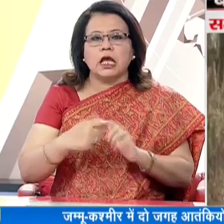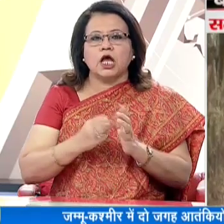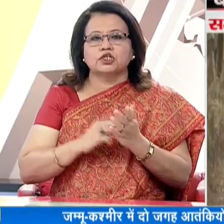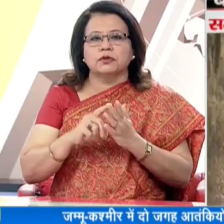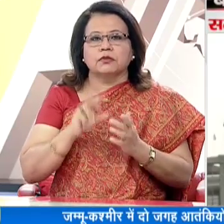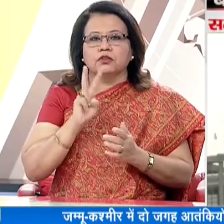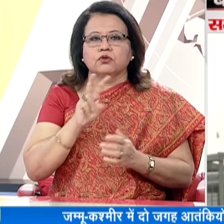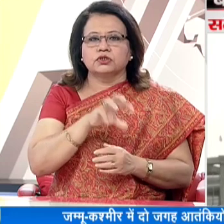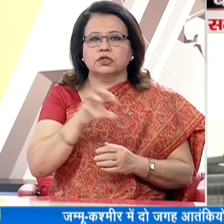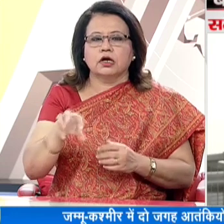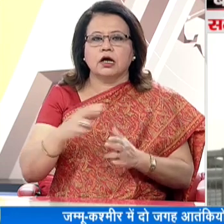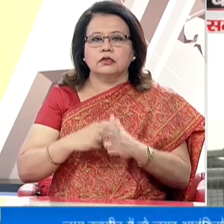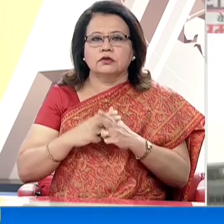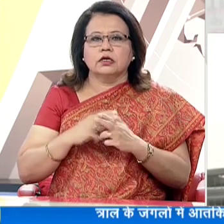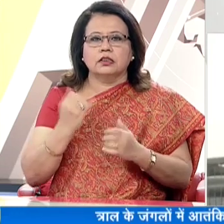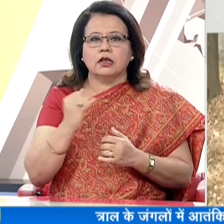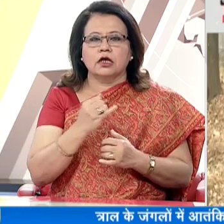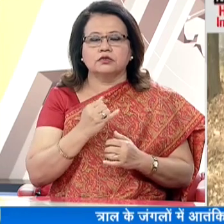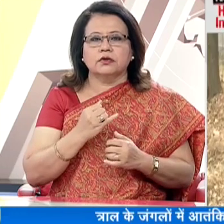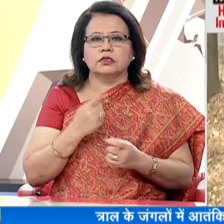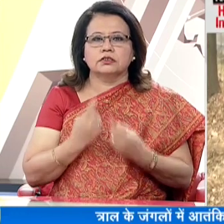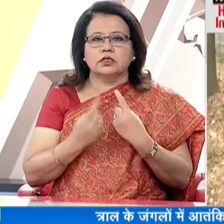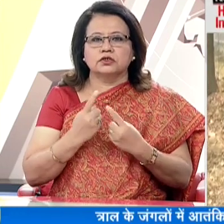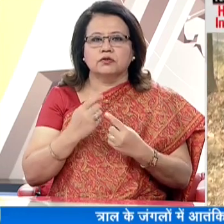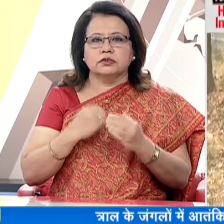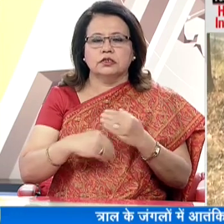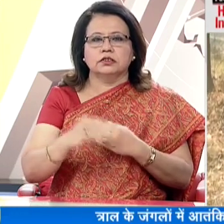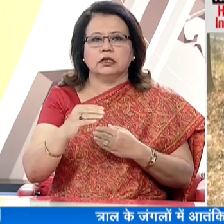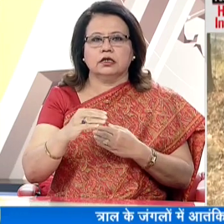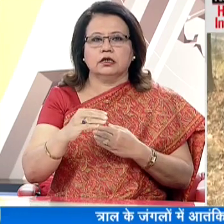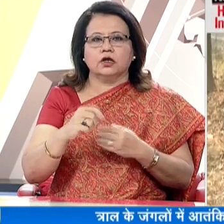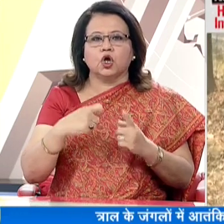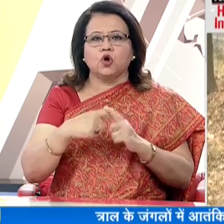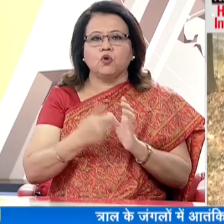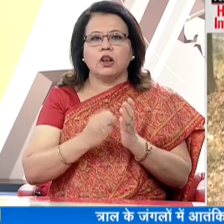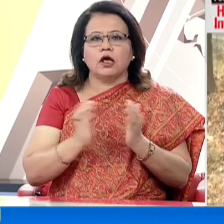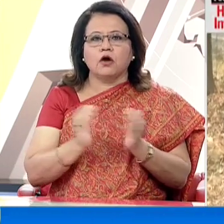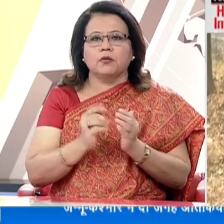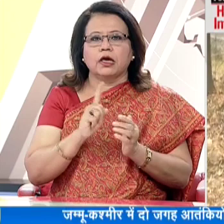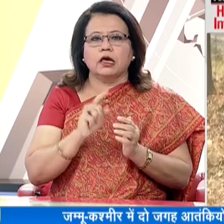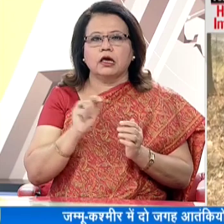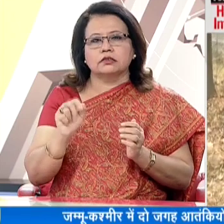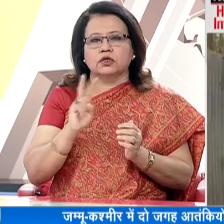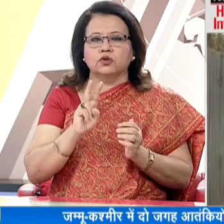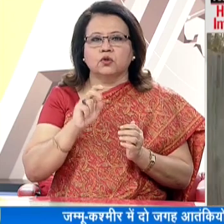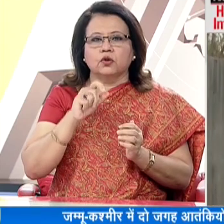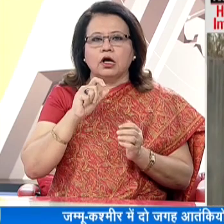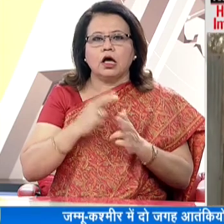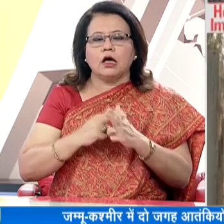कश्मीर में दो जगह आतंकियों की तलाश में सर्च ऑपरेशन जारी है। कुलगाम में एक से दो आतंकियों के छिपे होने